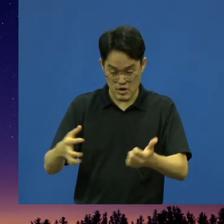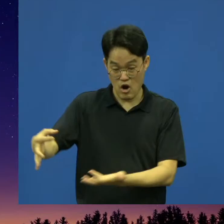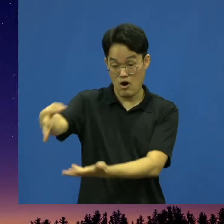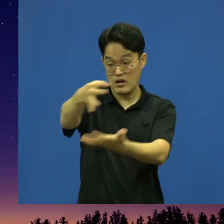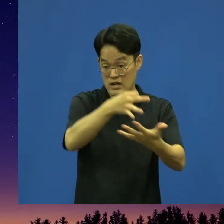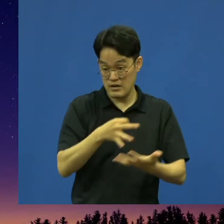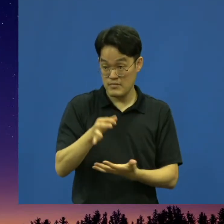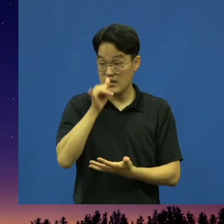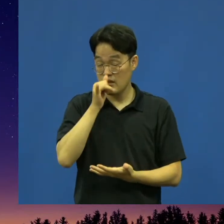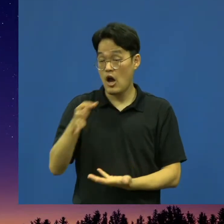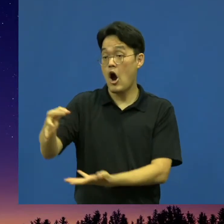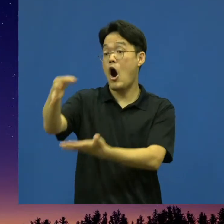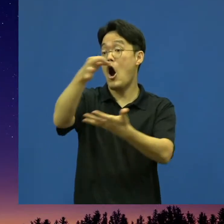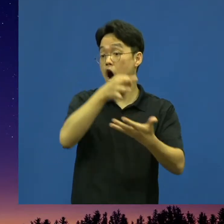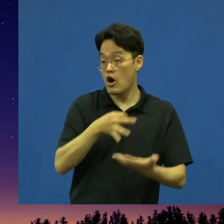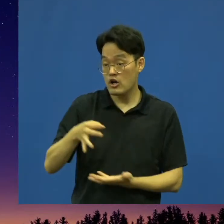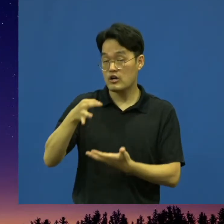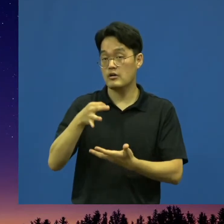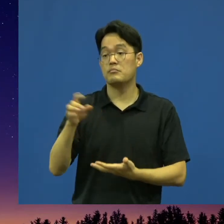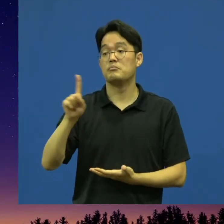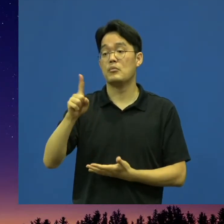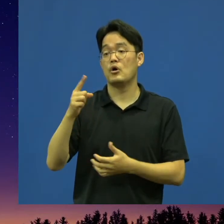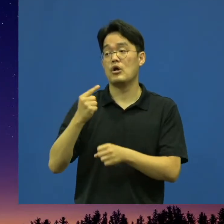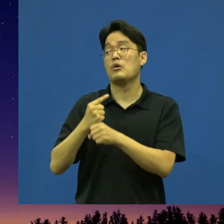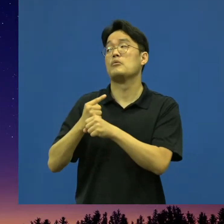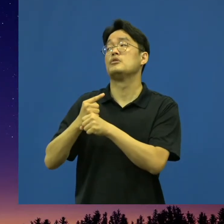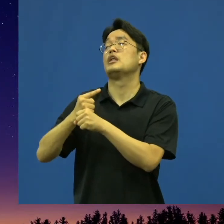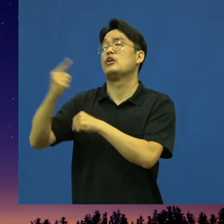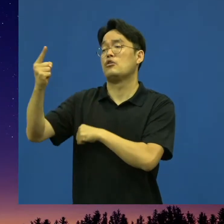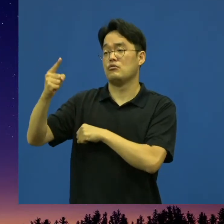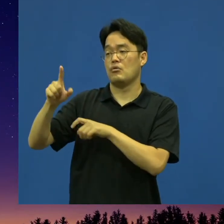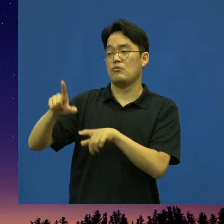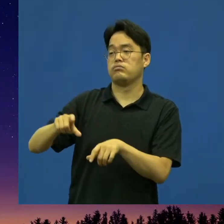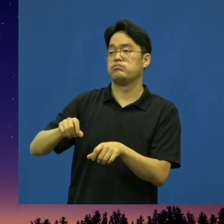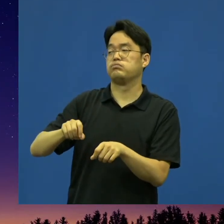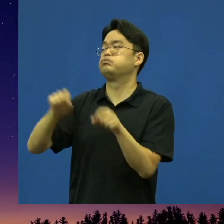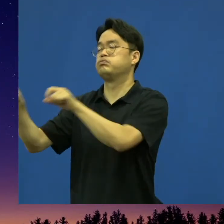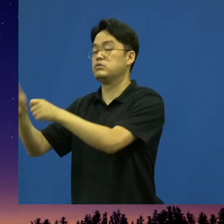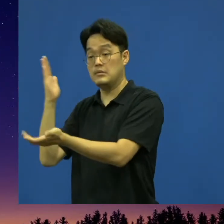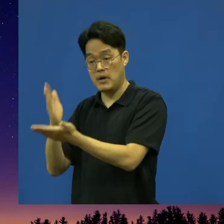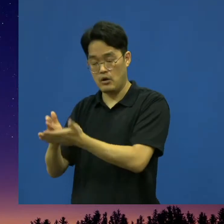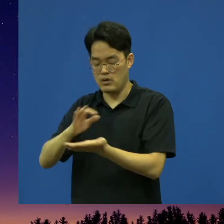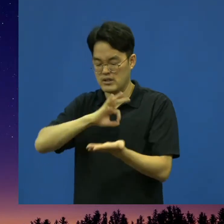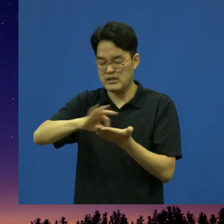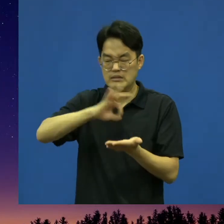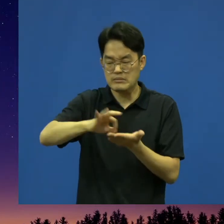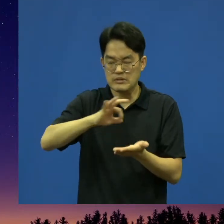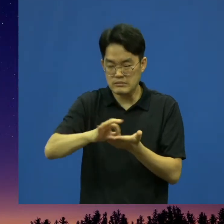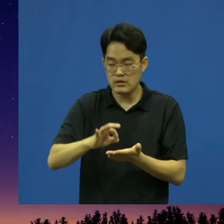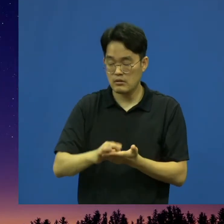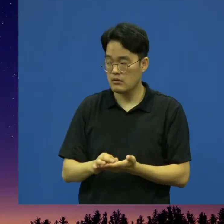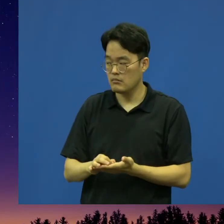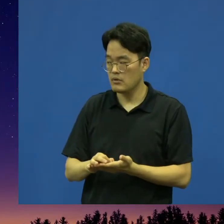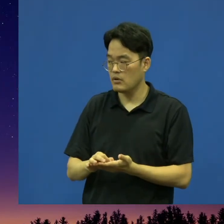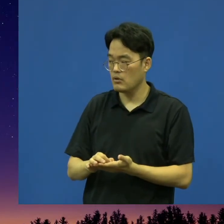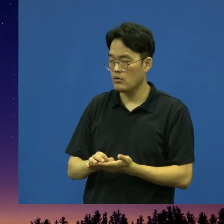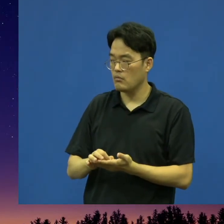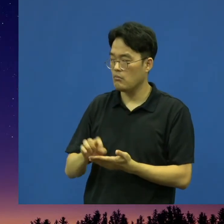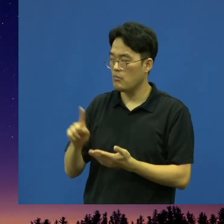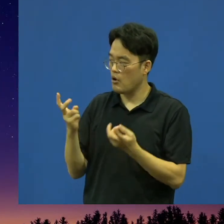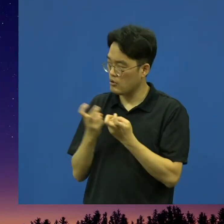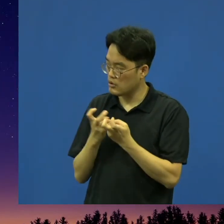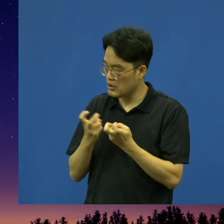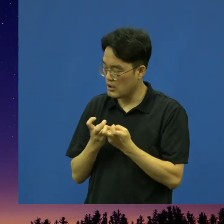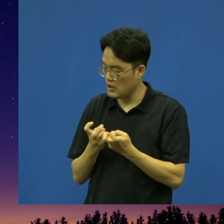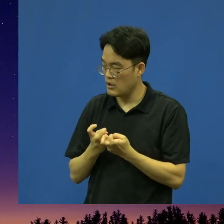이 헌금 다음 해로 넘기지 말고 좀 씁시다. 그래서 어떻게 할까요? 저한테 좀 맡겨주십시오